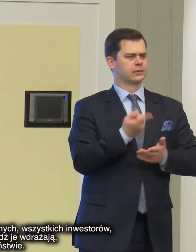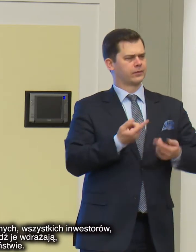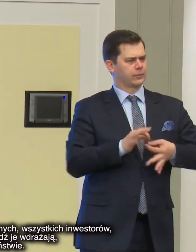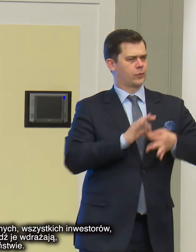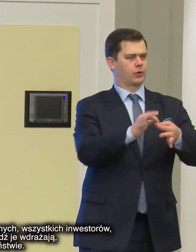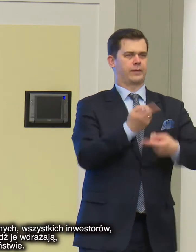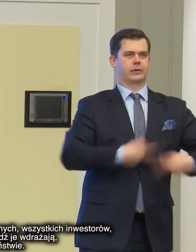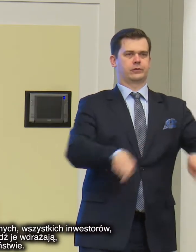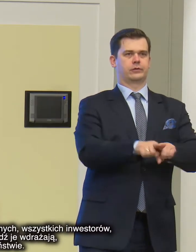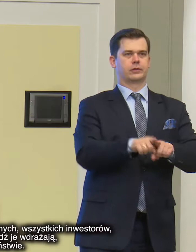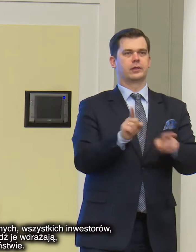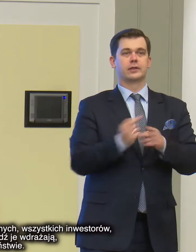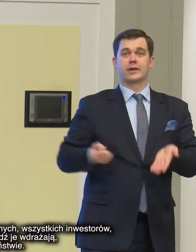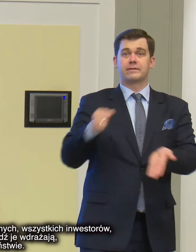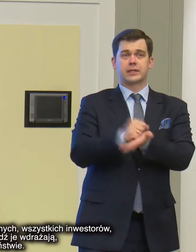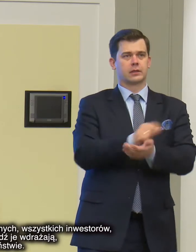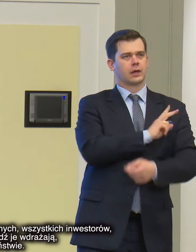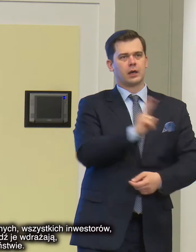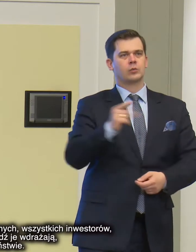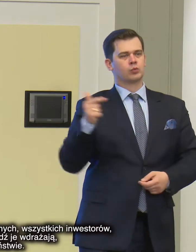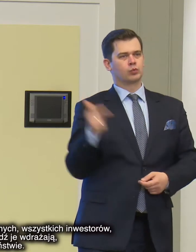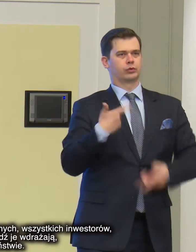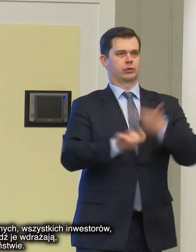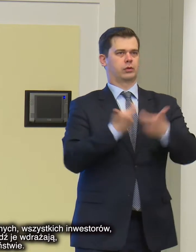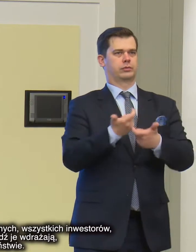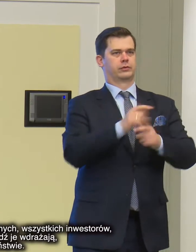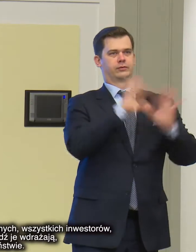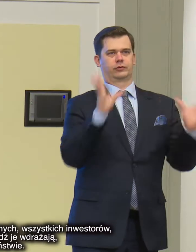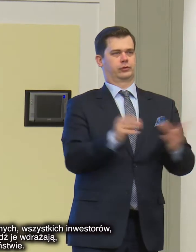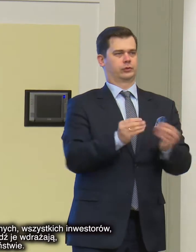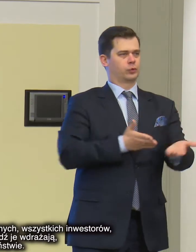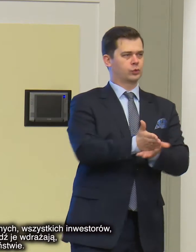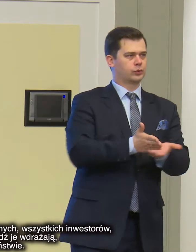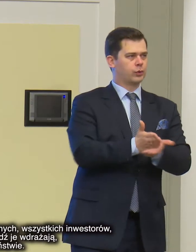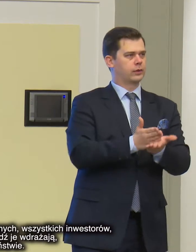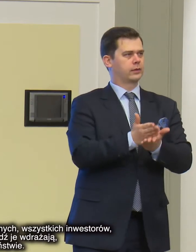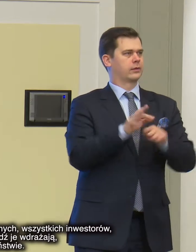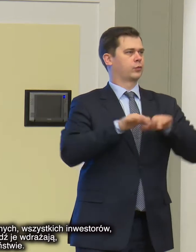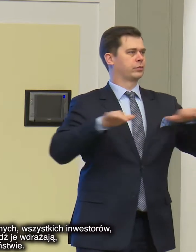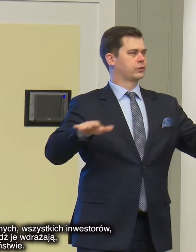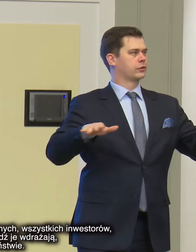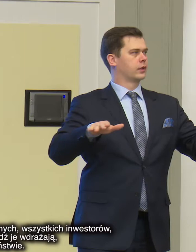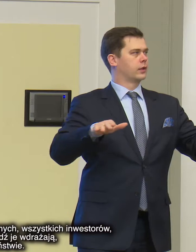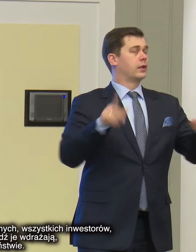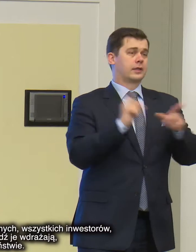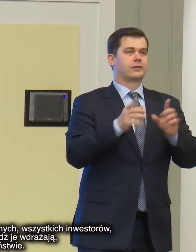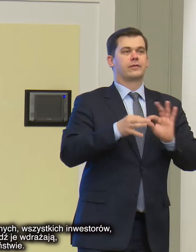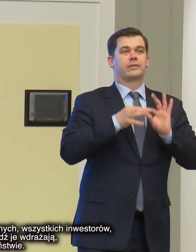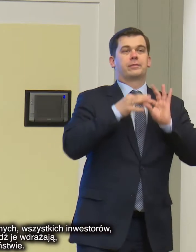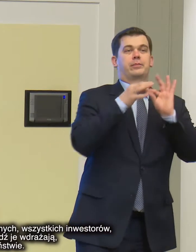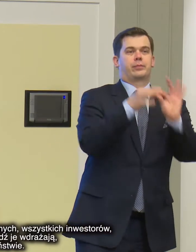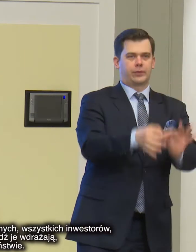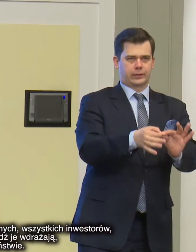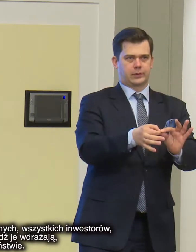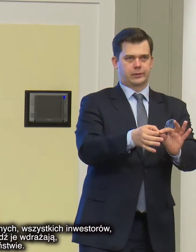wszystkich inwestorów, wszystkich tych, którzy tworzą różnego rodzaju usługi publiczne bądź je wdrażają,